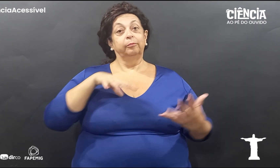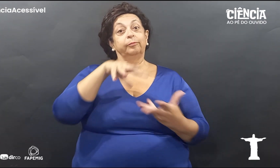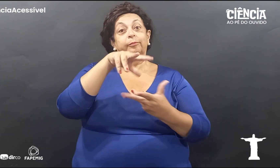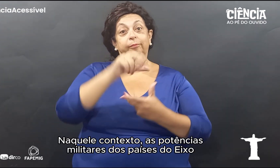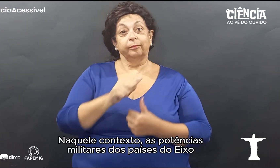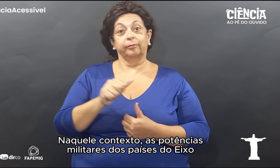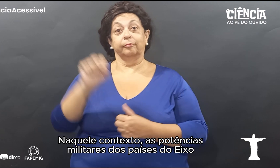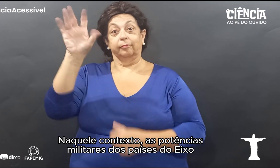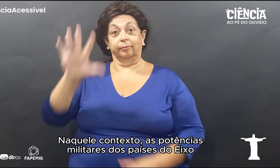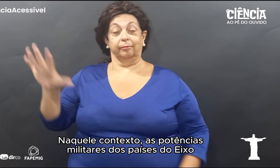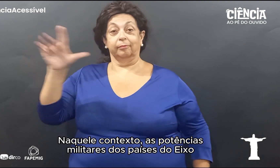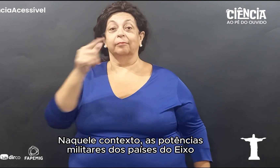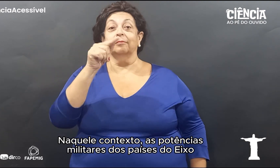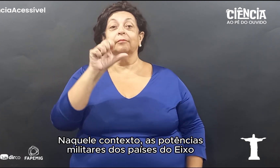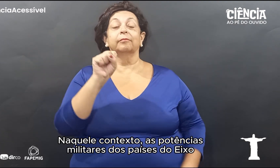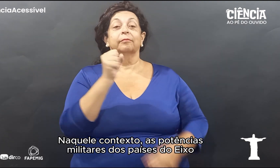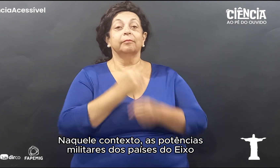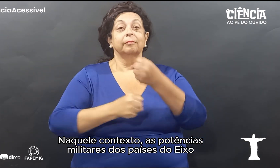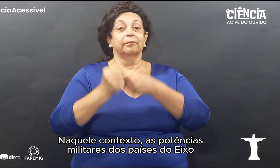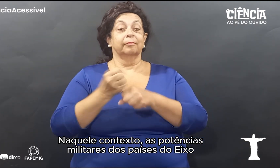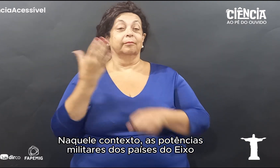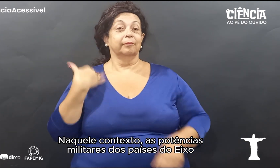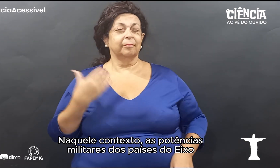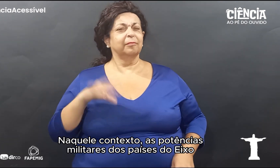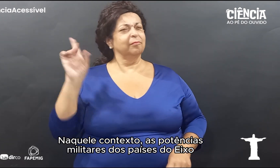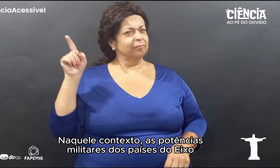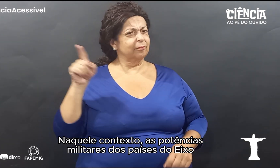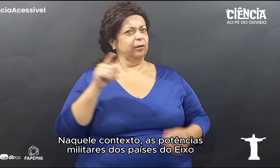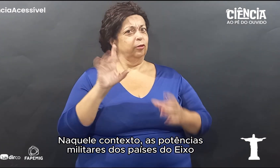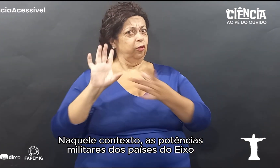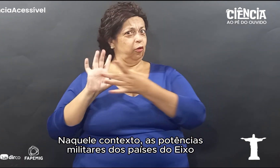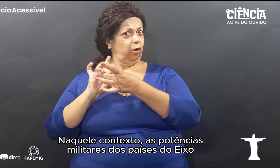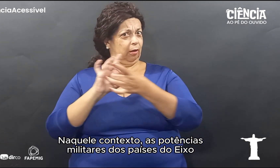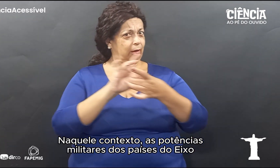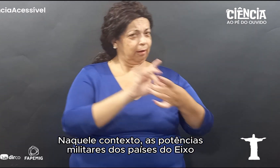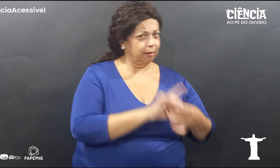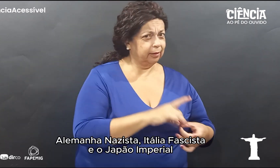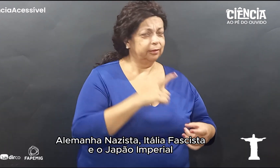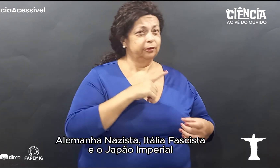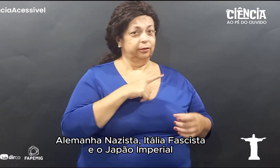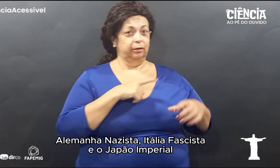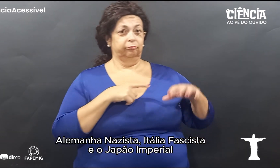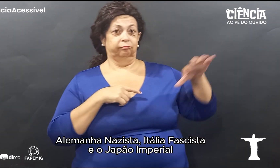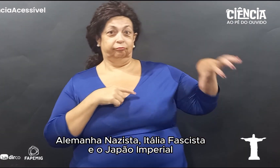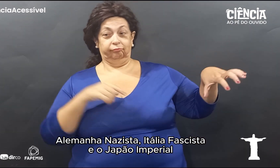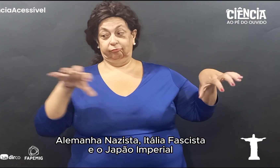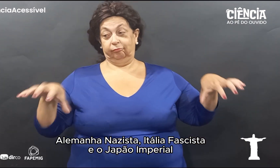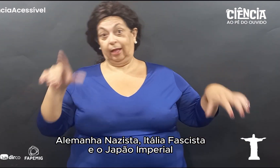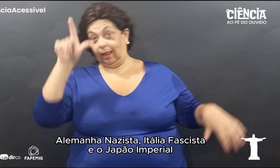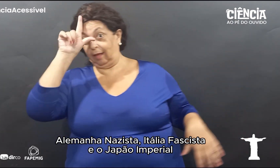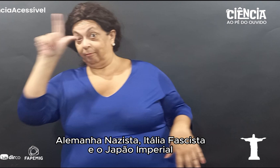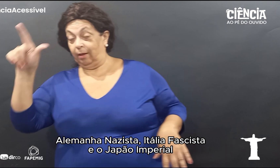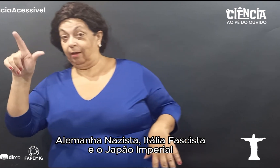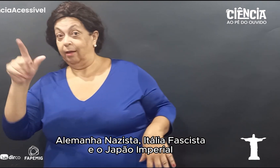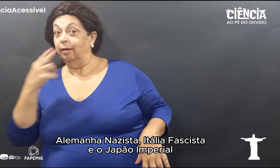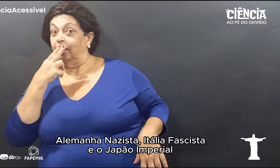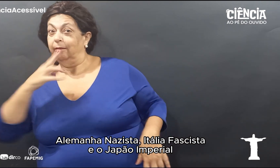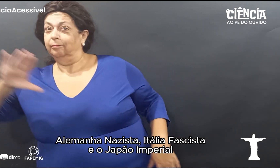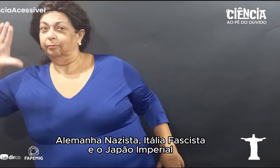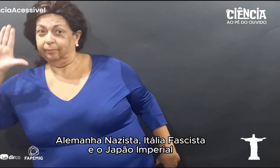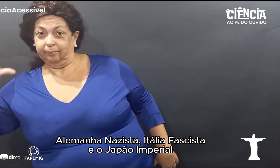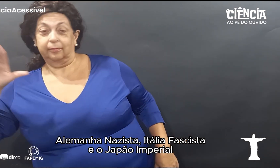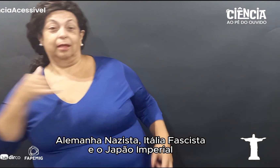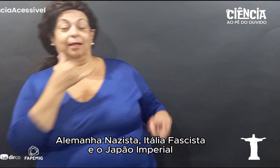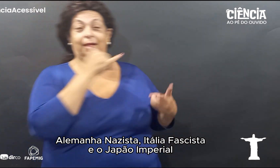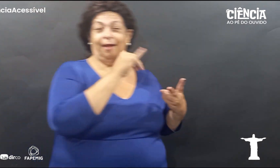anos. Naquele contexto, as potências militares dos países do eixo, Alemanha nazista, Itália fascista